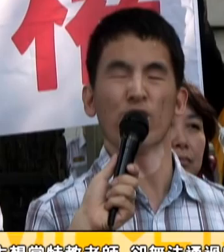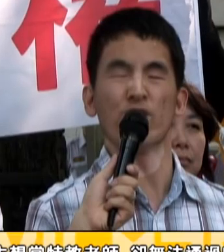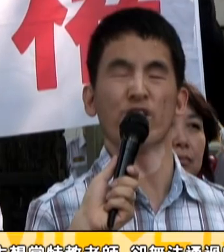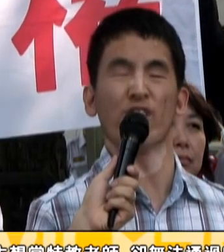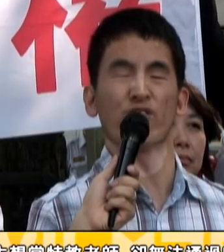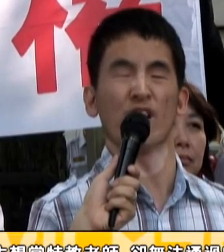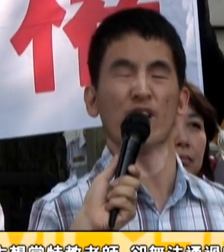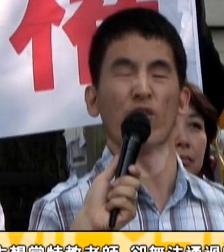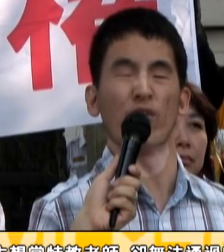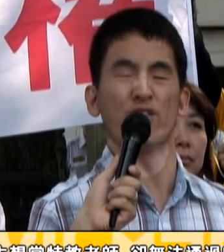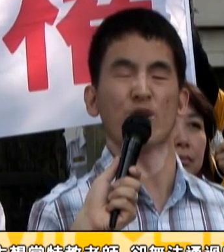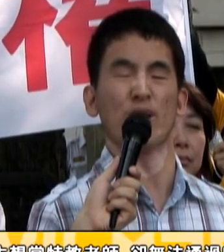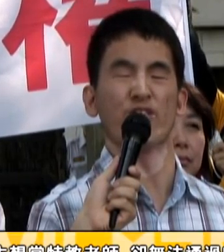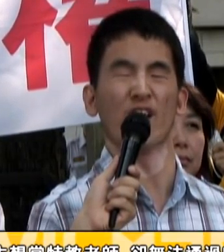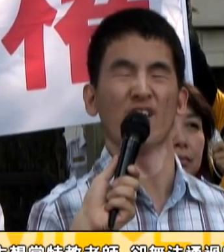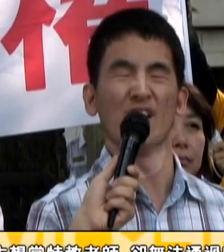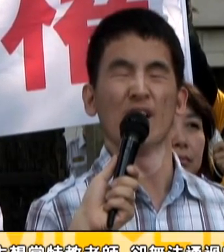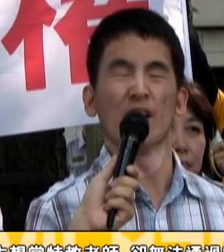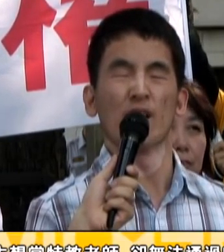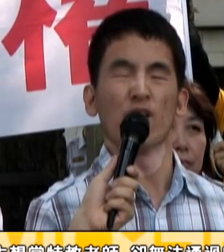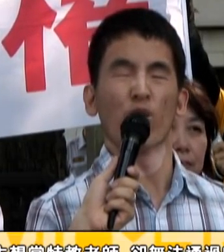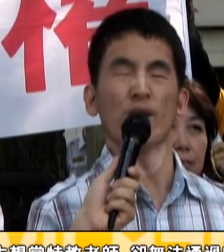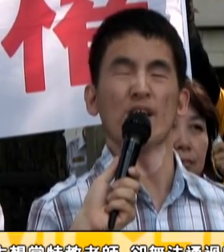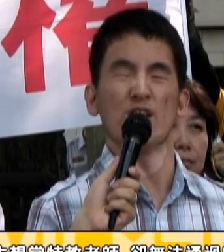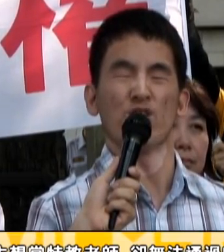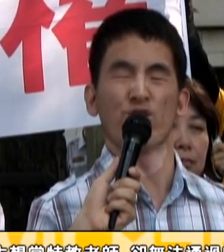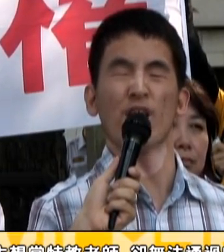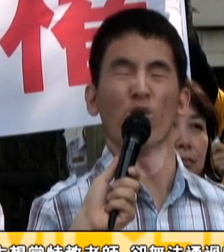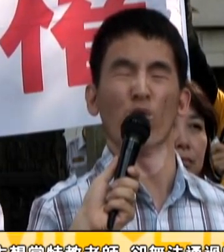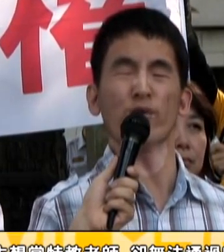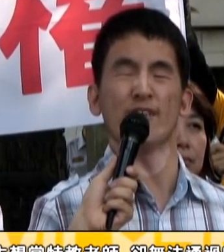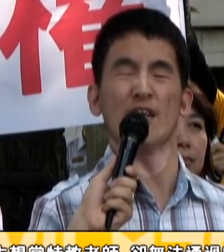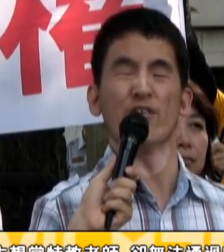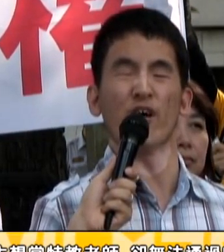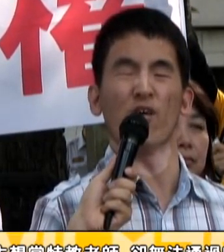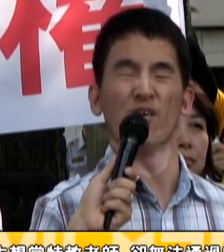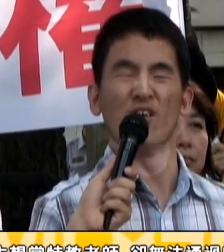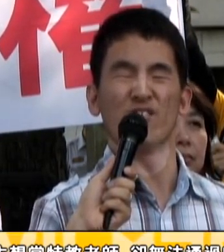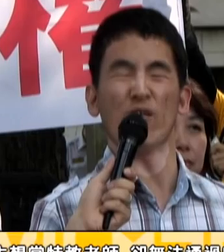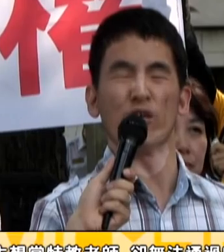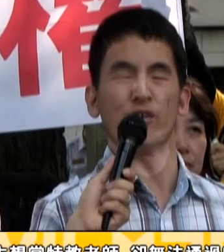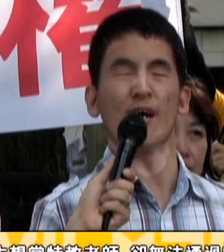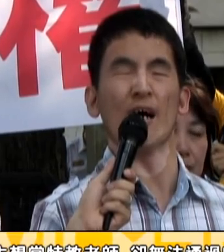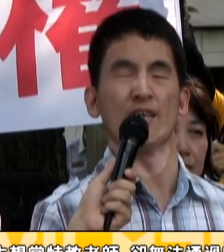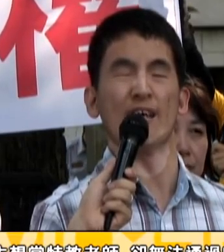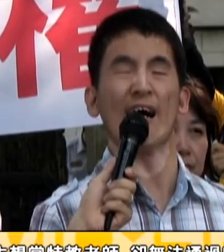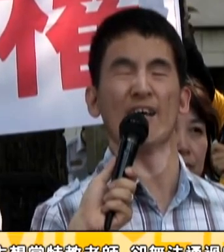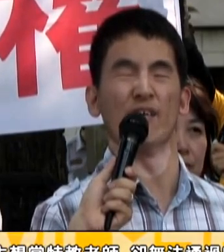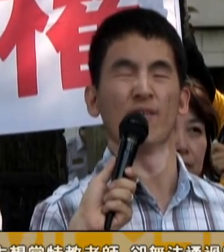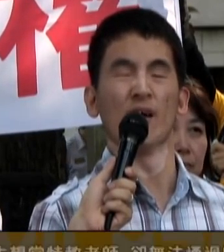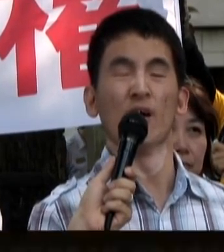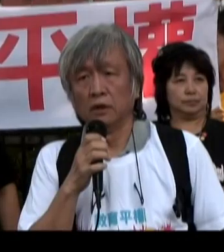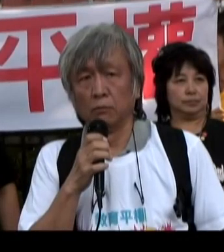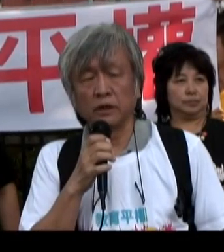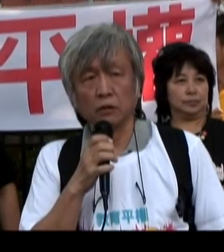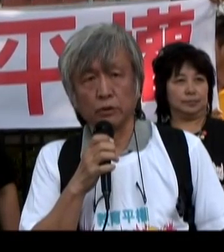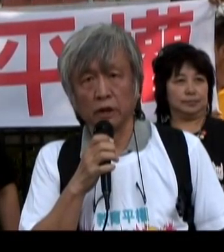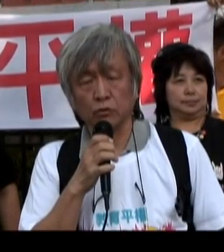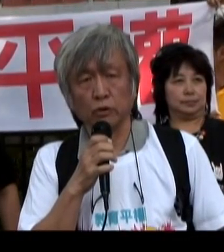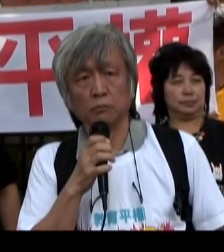是否承认我为师培生，会议却无疾而终，让我觉得很遗憾。 那我们到了学校去，我们知